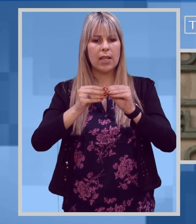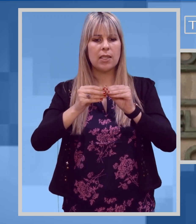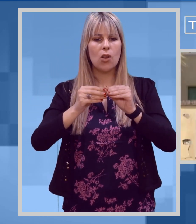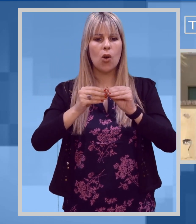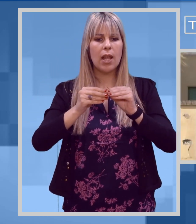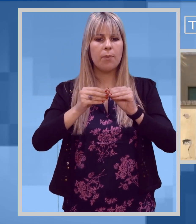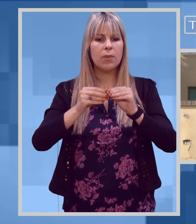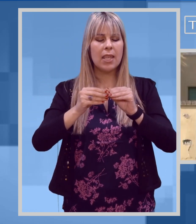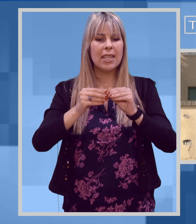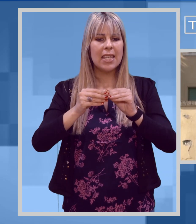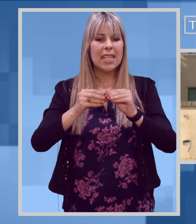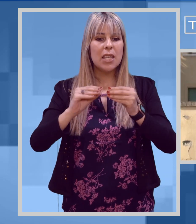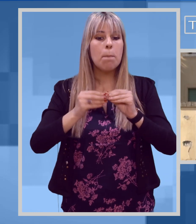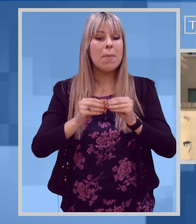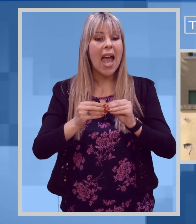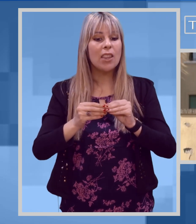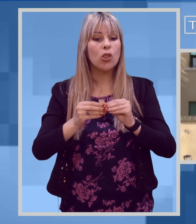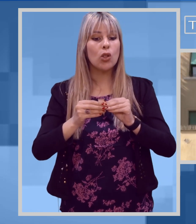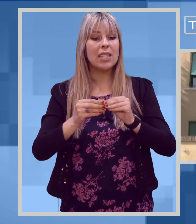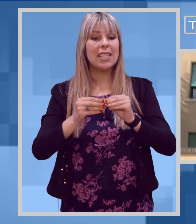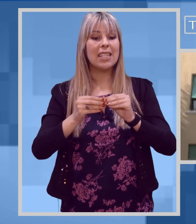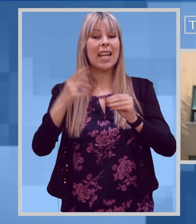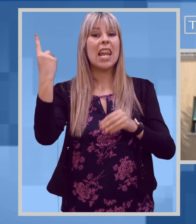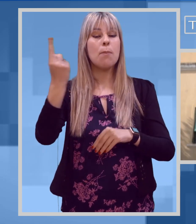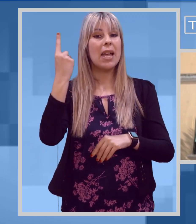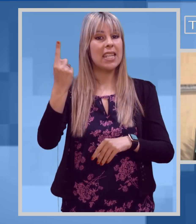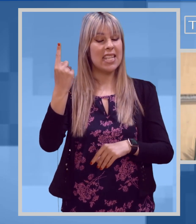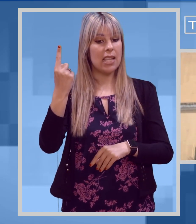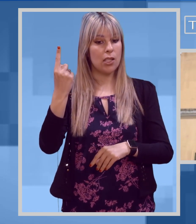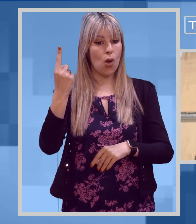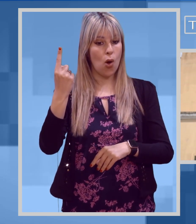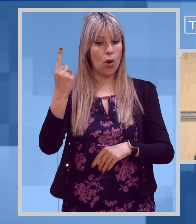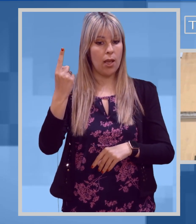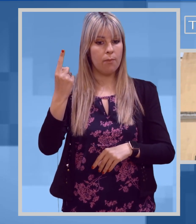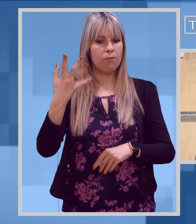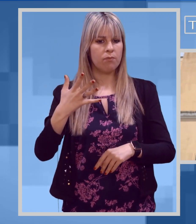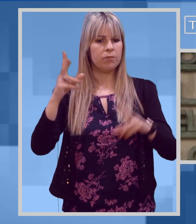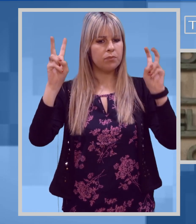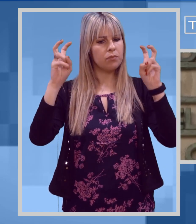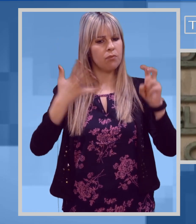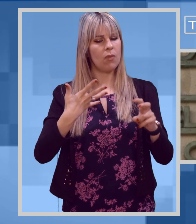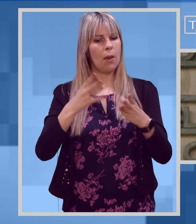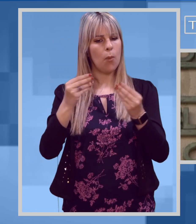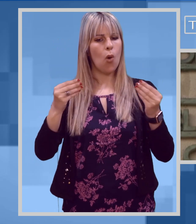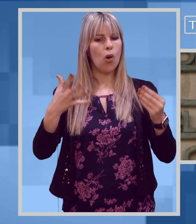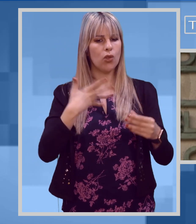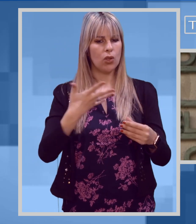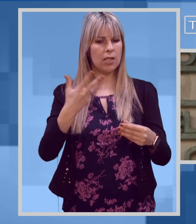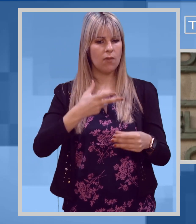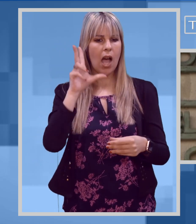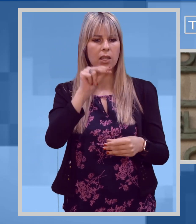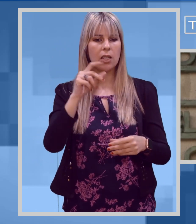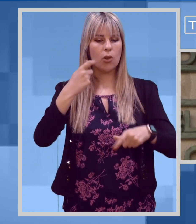il presidente Carlo Corrias, da quando si è insediata l'amministrazione voluta dagli agricoltori e